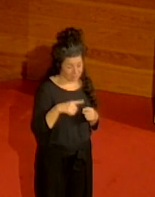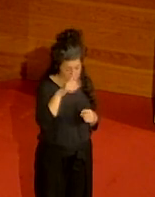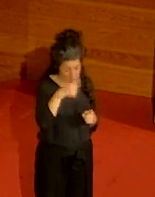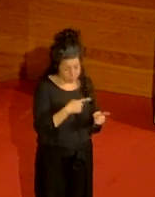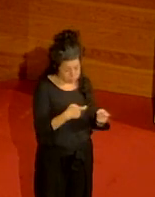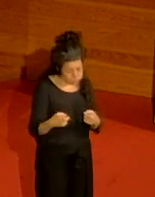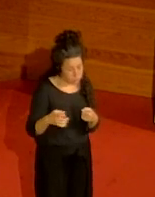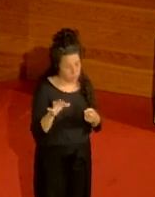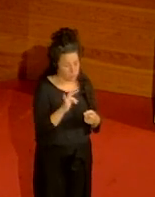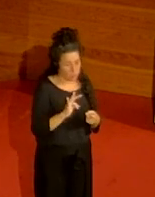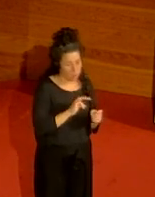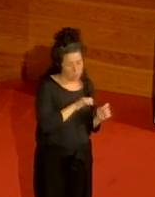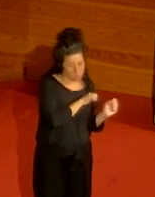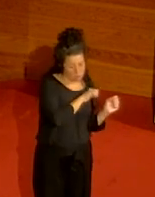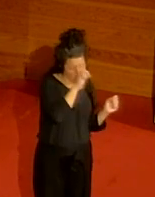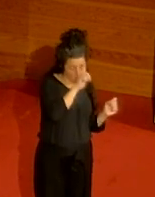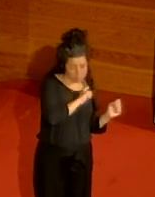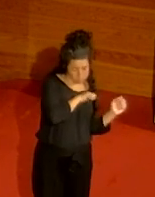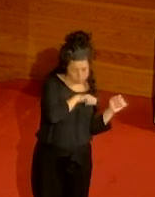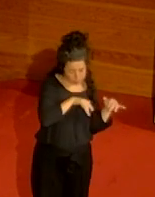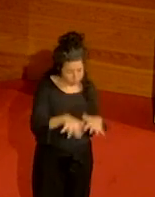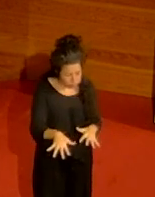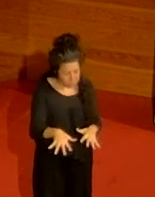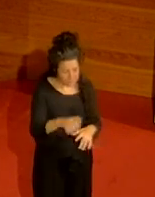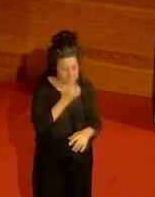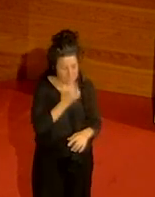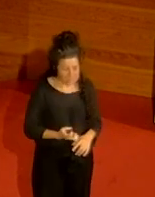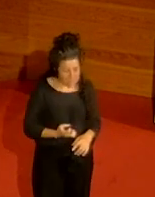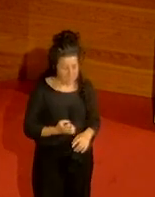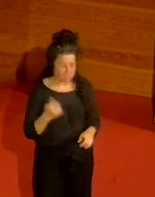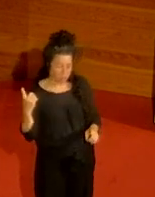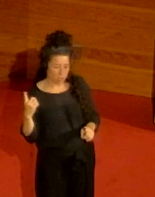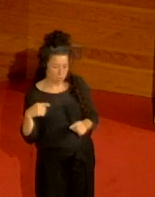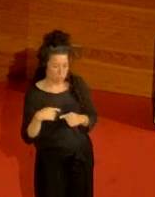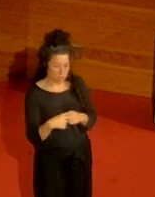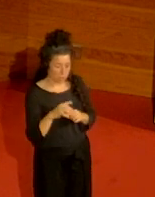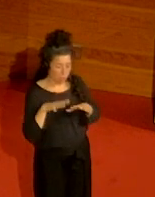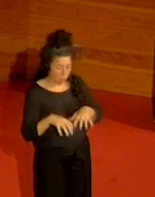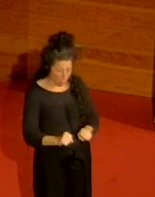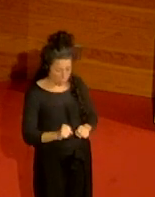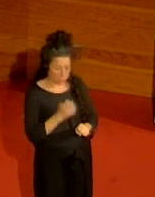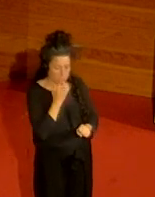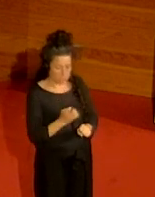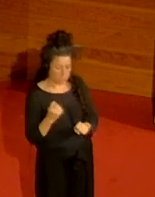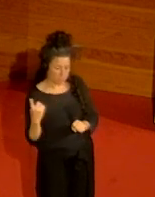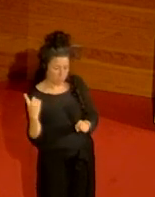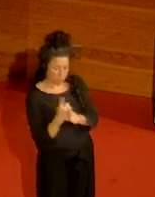ataques palestinos contra colonos y militares israelíes todos los días a veces incluso pasan a Israel